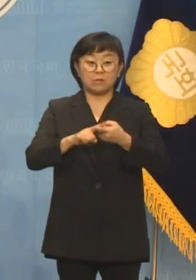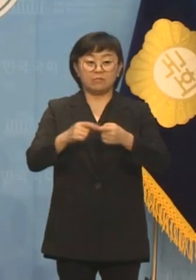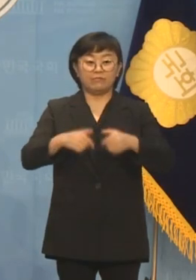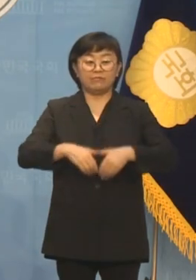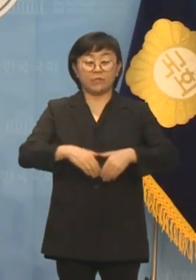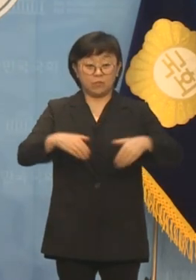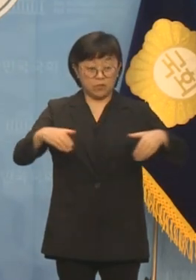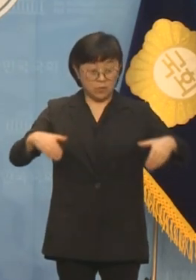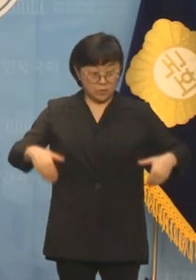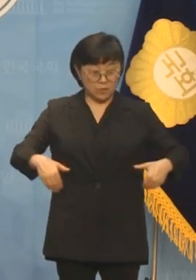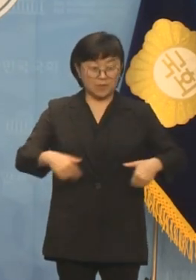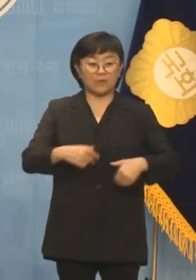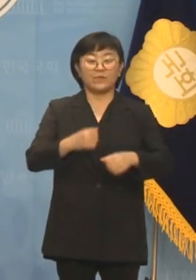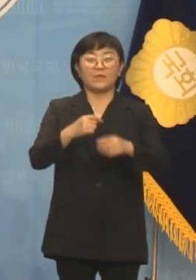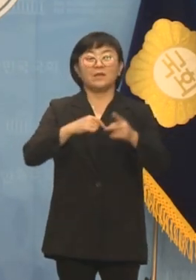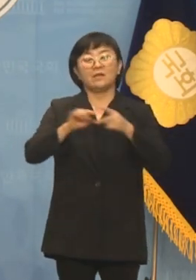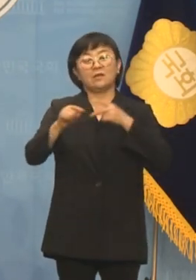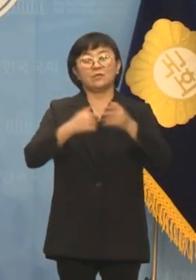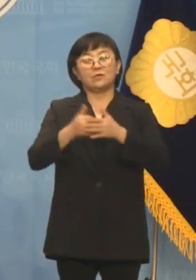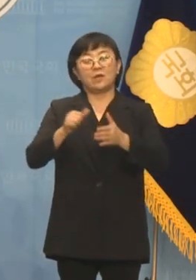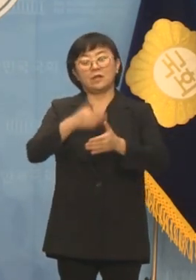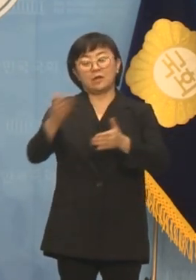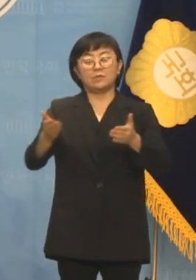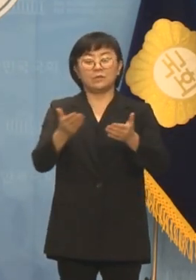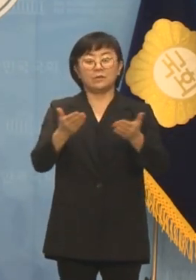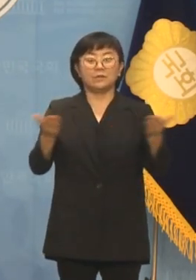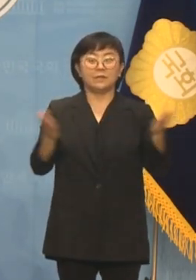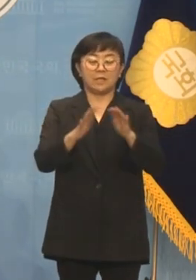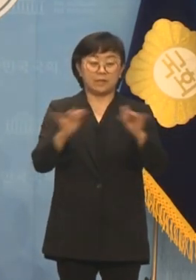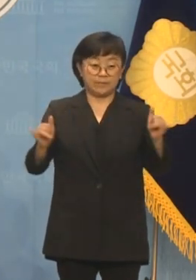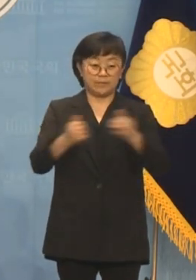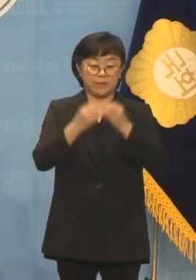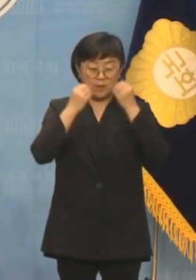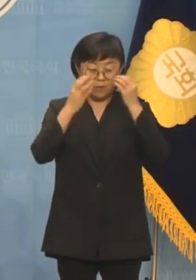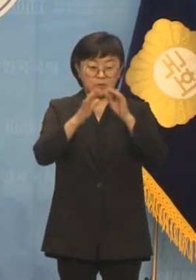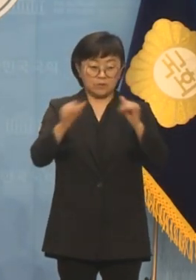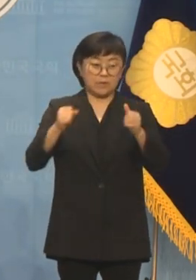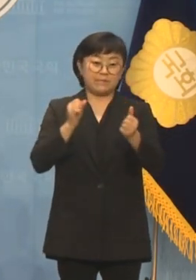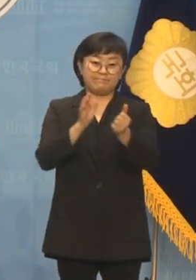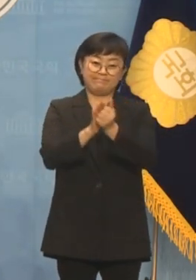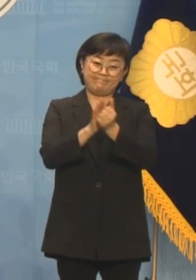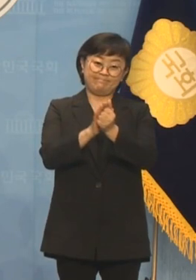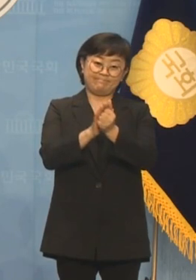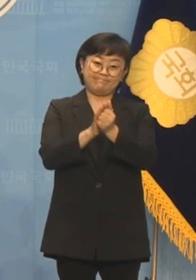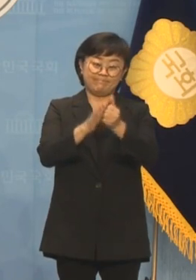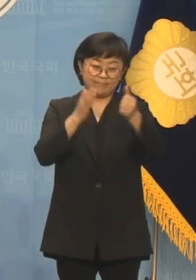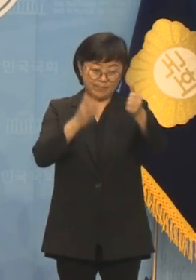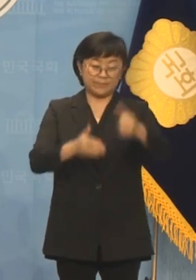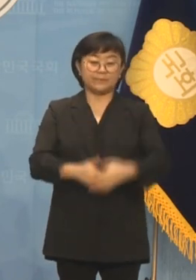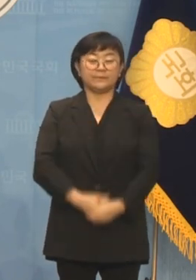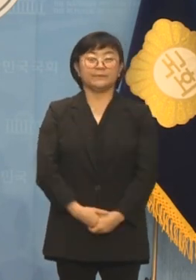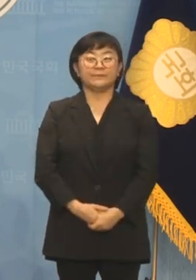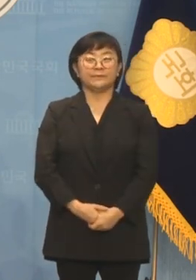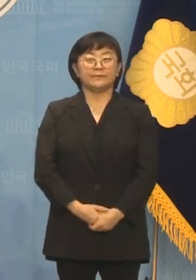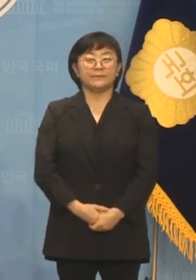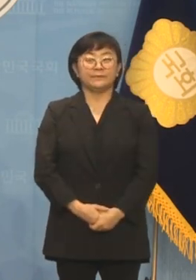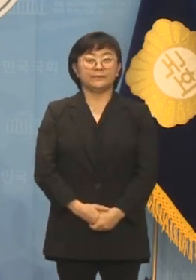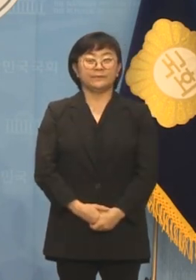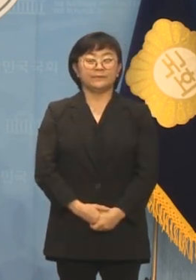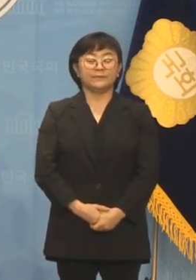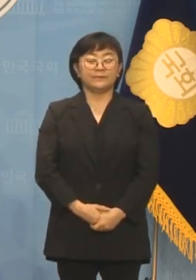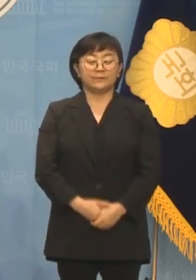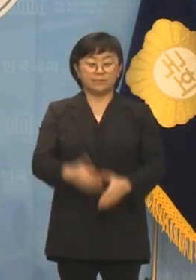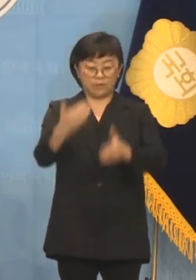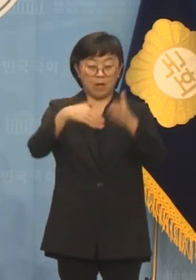너그럽게 봐주시고 하나님을 위해 일할 새로운 인물에게 힘을 보태주시길 당부드립니다.